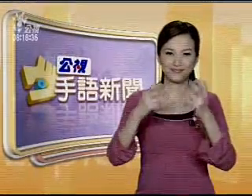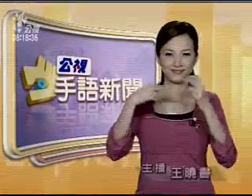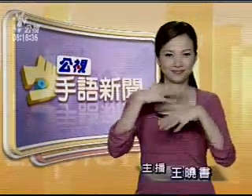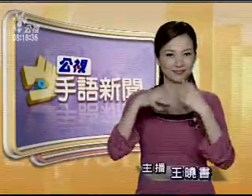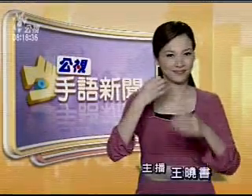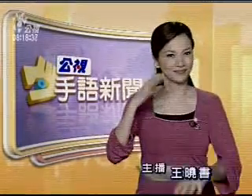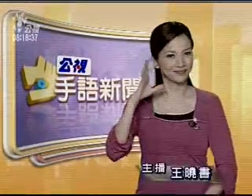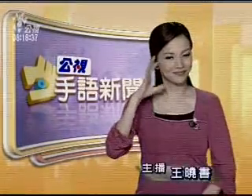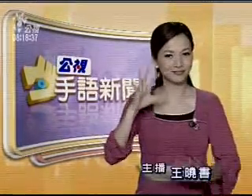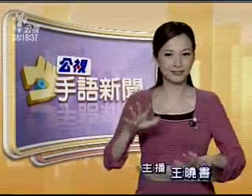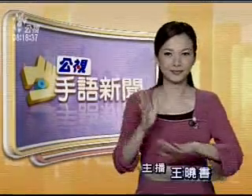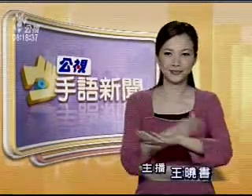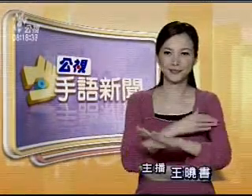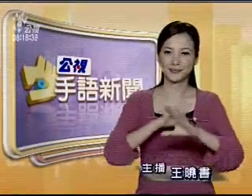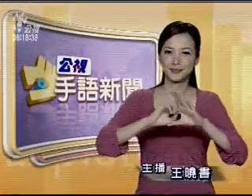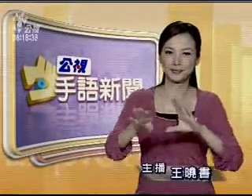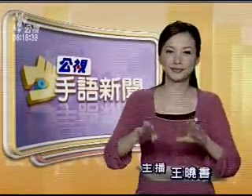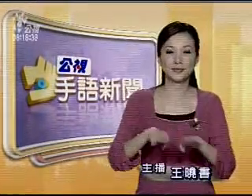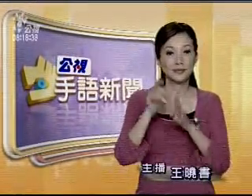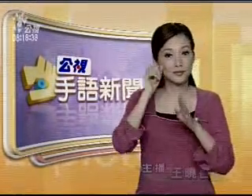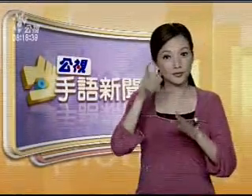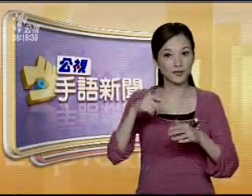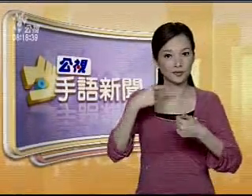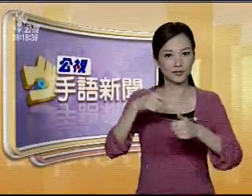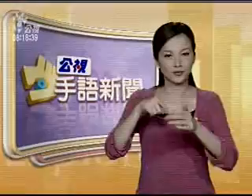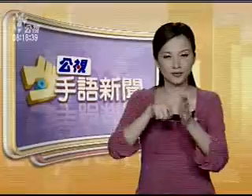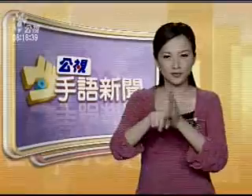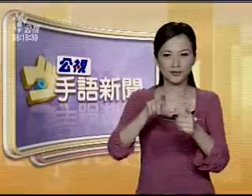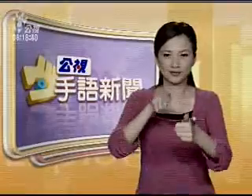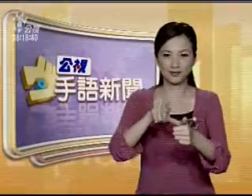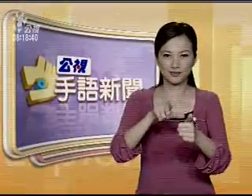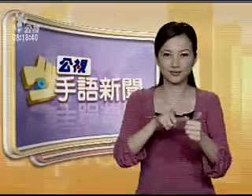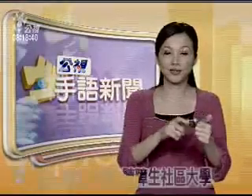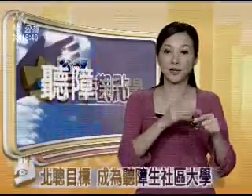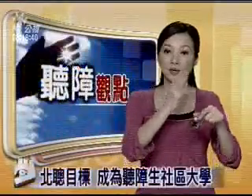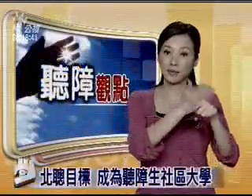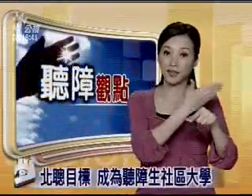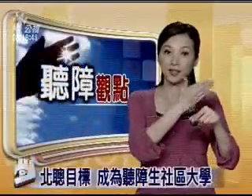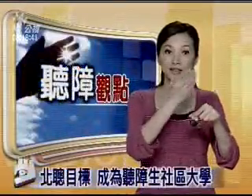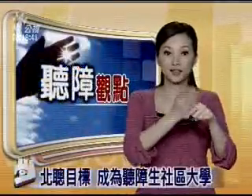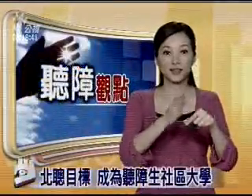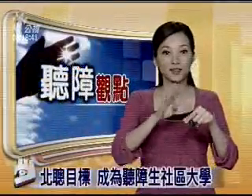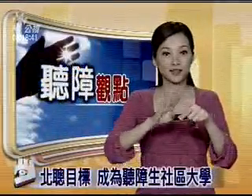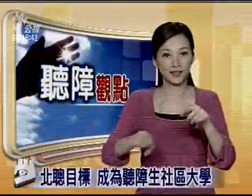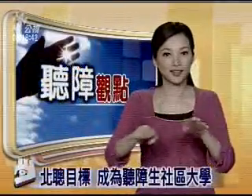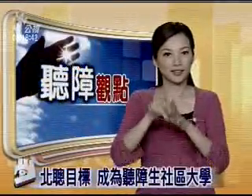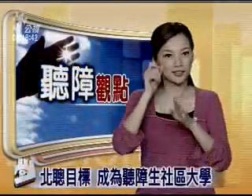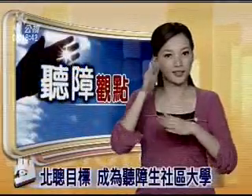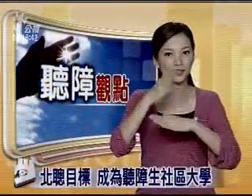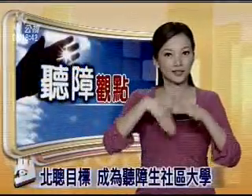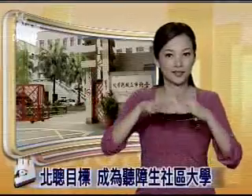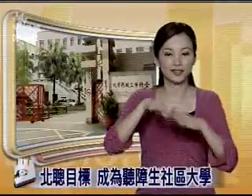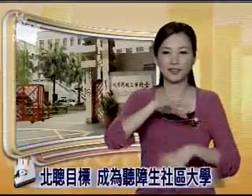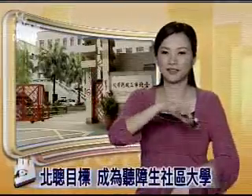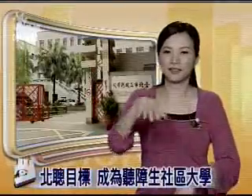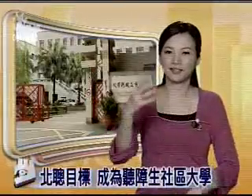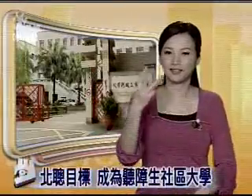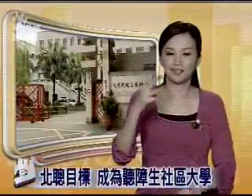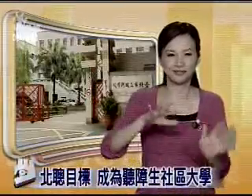欢迎回到手语新闻的现场。今天起，我们将推出启聪教育专题，带您到北中南三所启聪学校来看